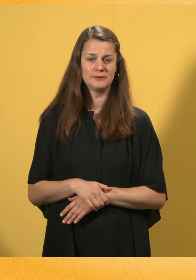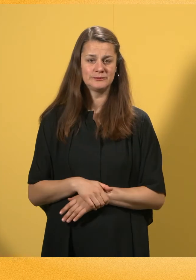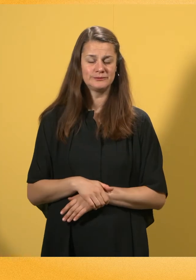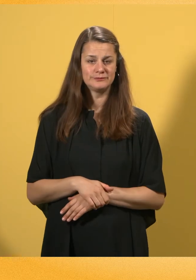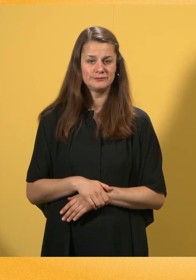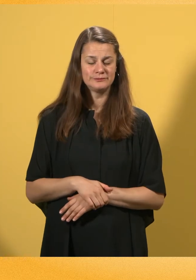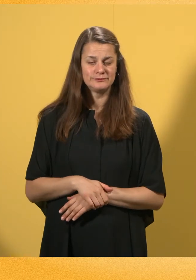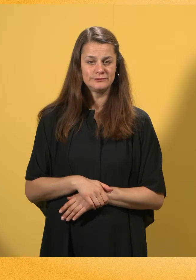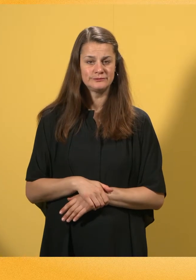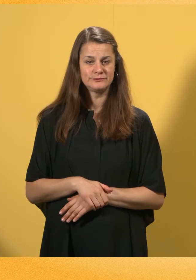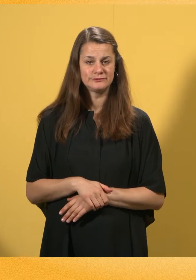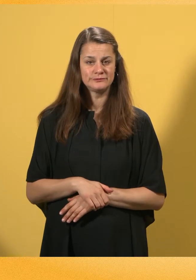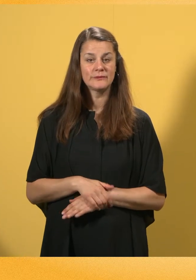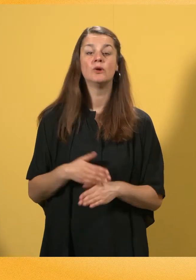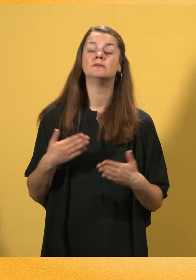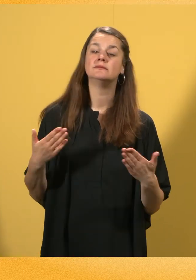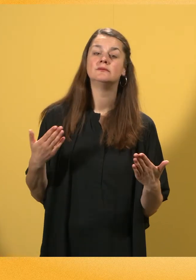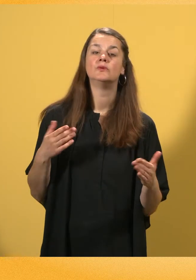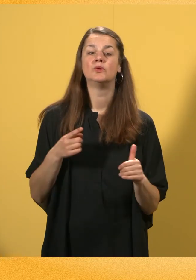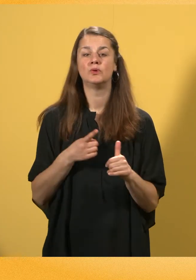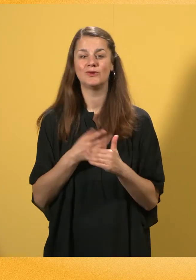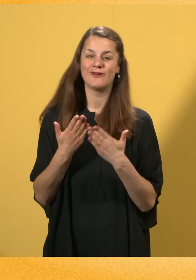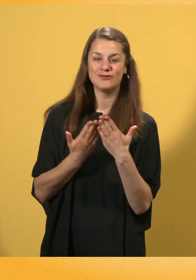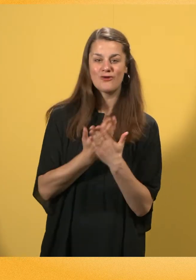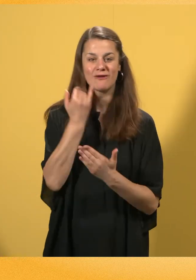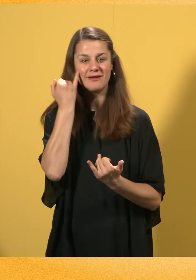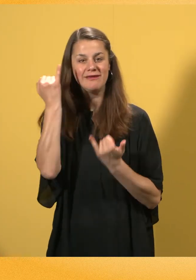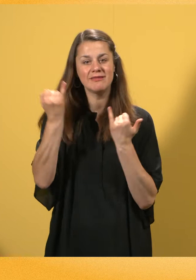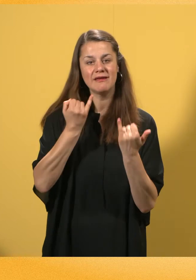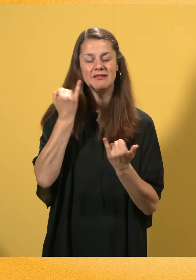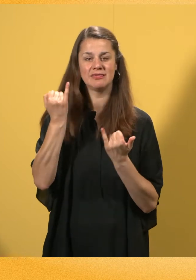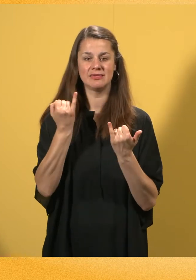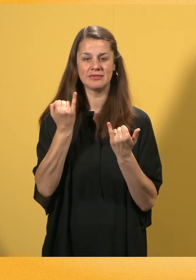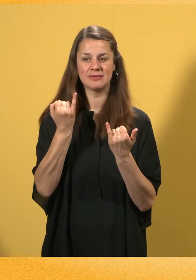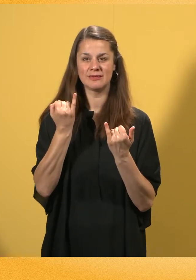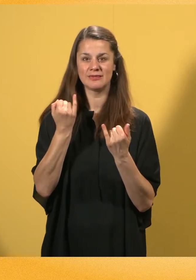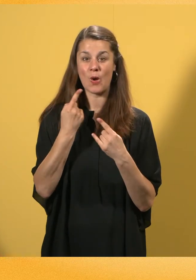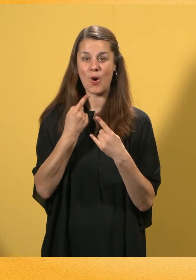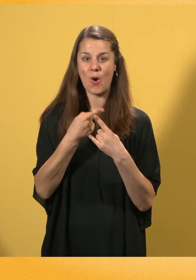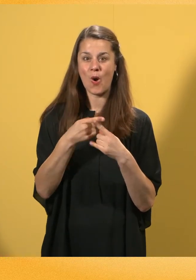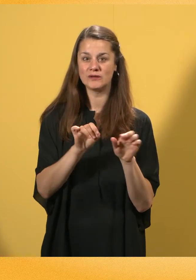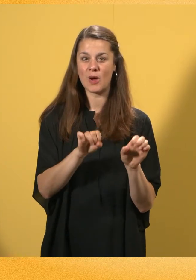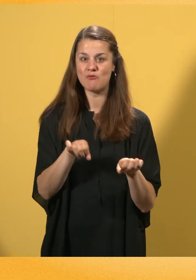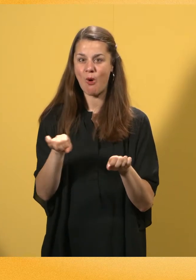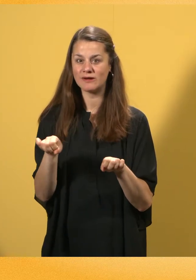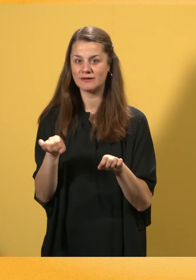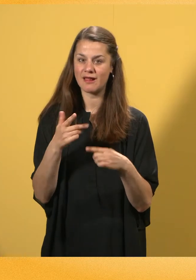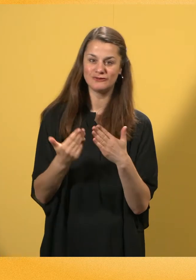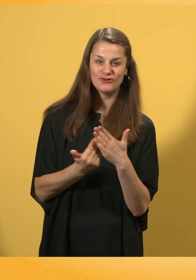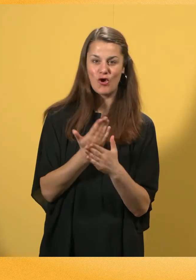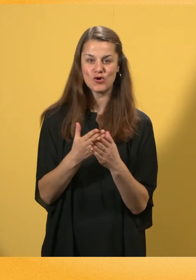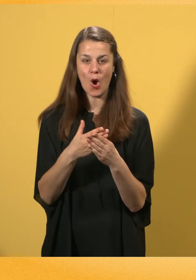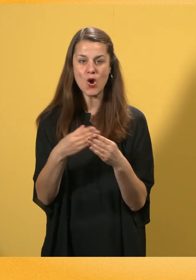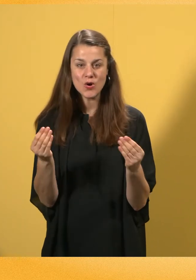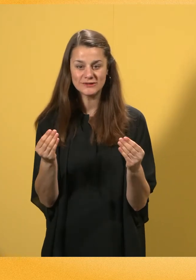mitnehmen. Und dass Sie mit neuen Ideen und auch Möglichkeiten pädagogischer Arbeit